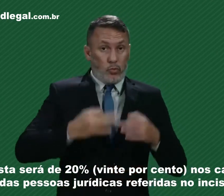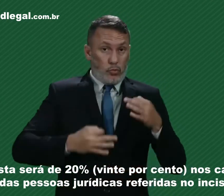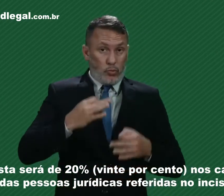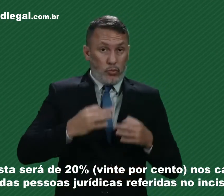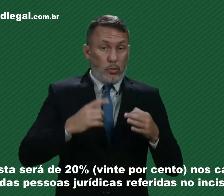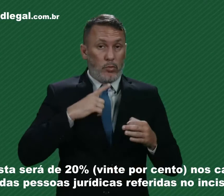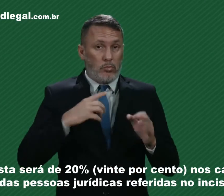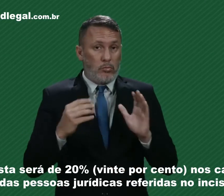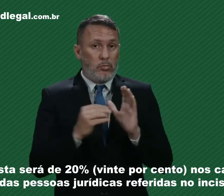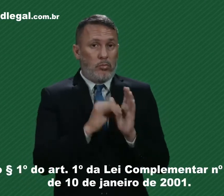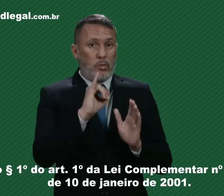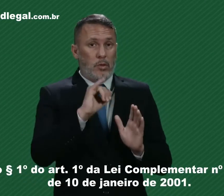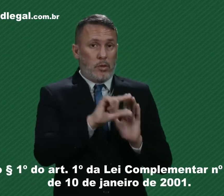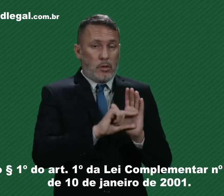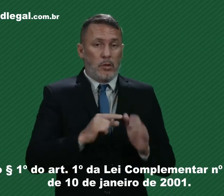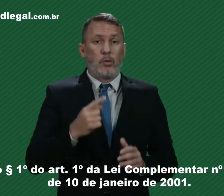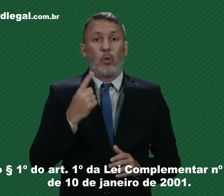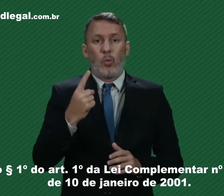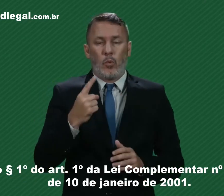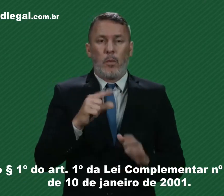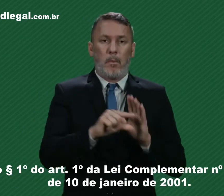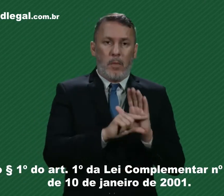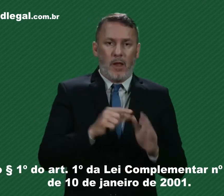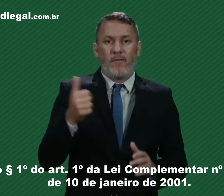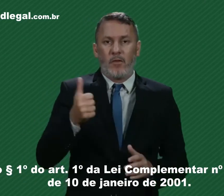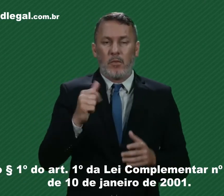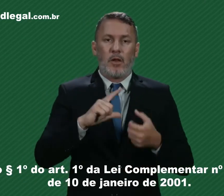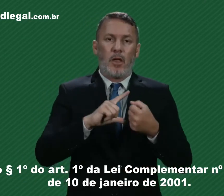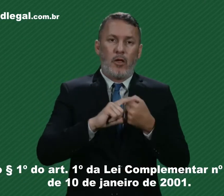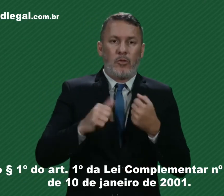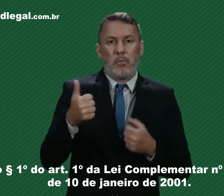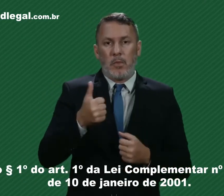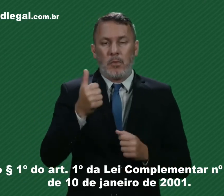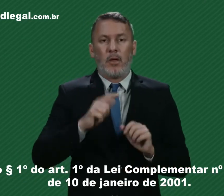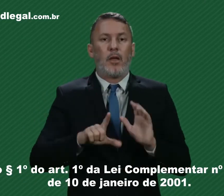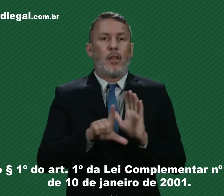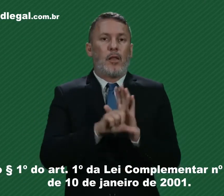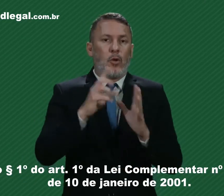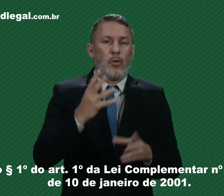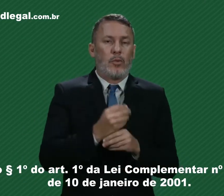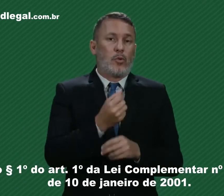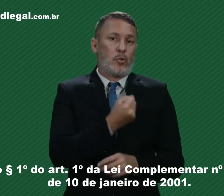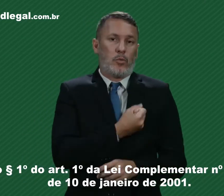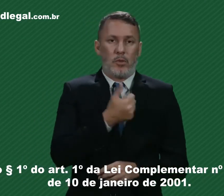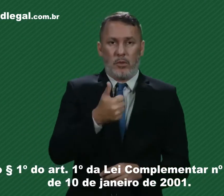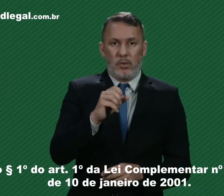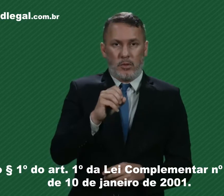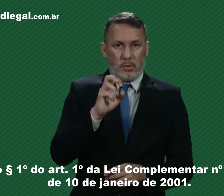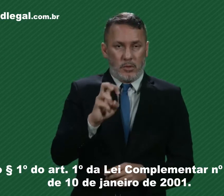jurídicas referidas no inciso 1 do parágrafo 1º do artigo 1º da Lei Complementar nº